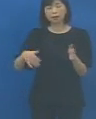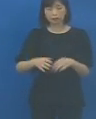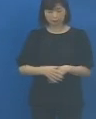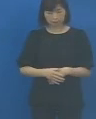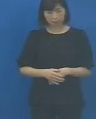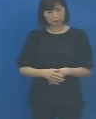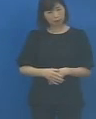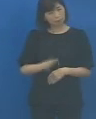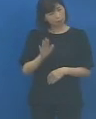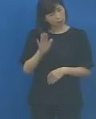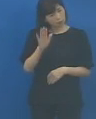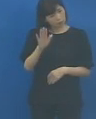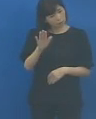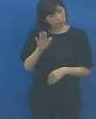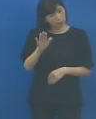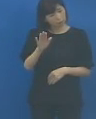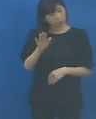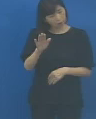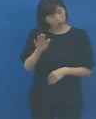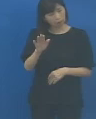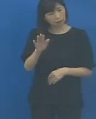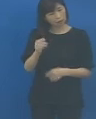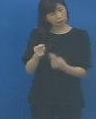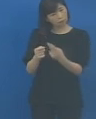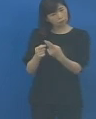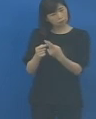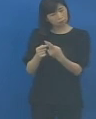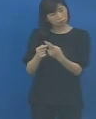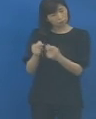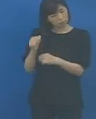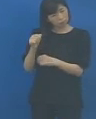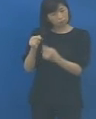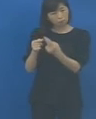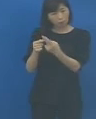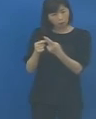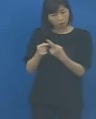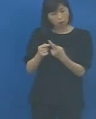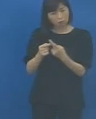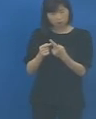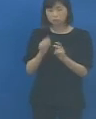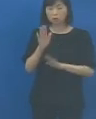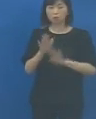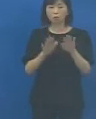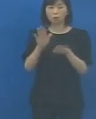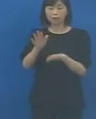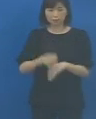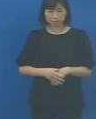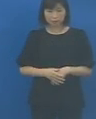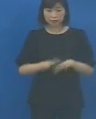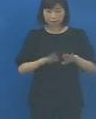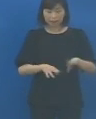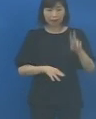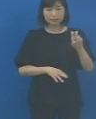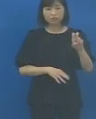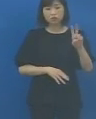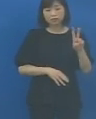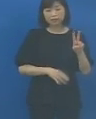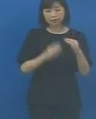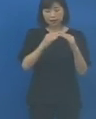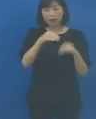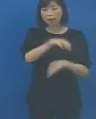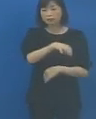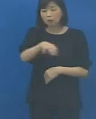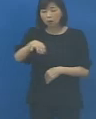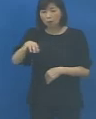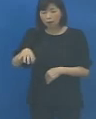もうちょっと行かないと本件出てこないという状況になってしまいました。でそういう意味で22会場が今待っているということであります